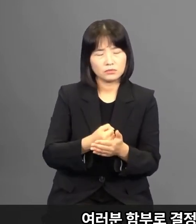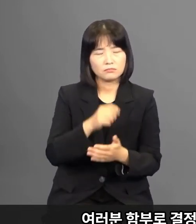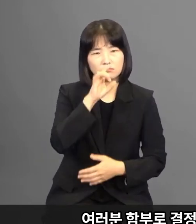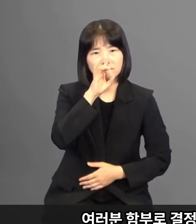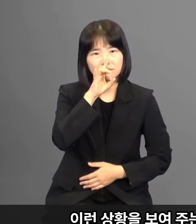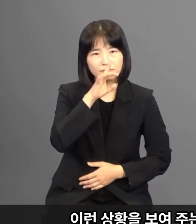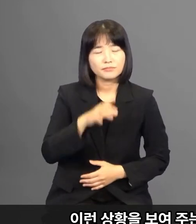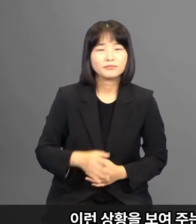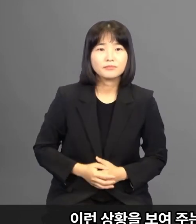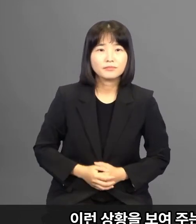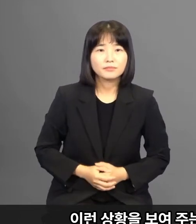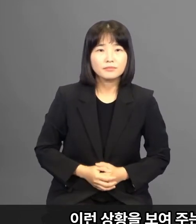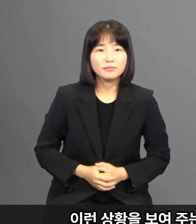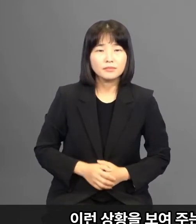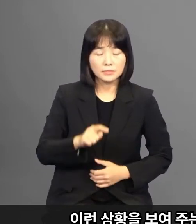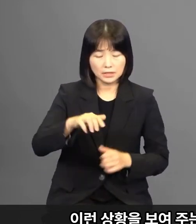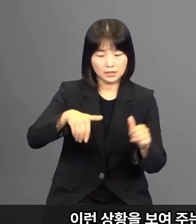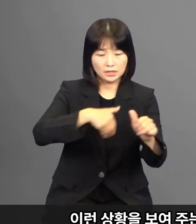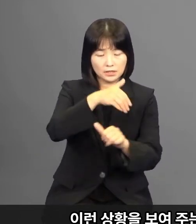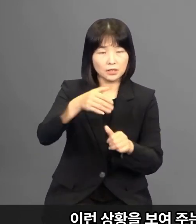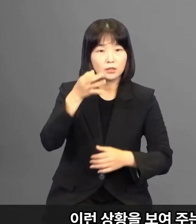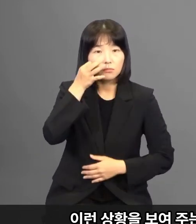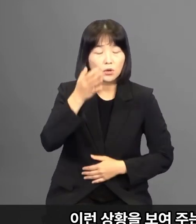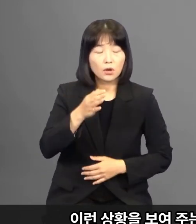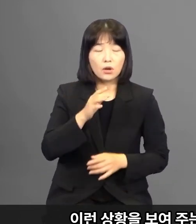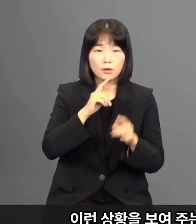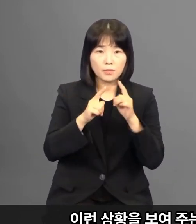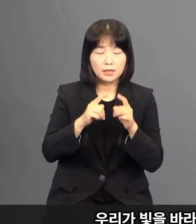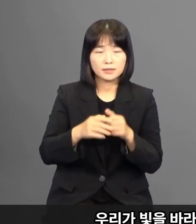것이죠. 이러한 상황을 보여주는 말씀이